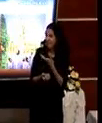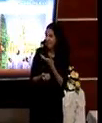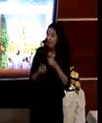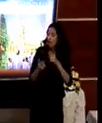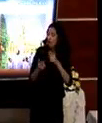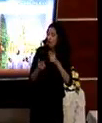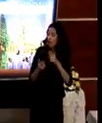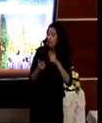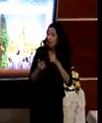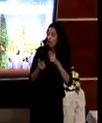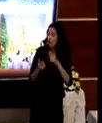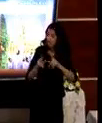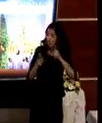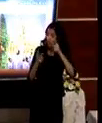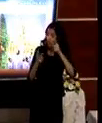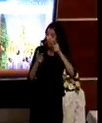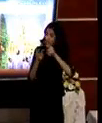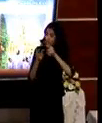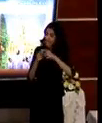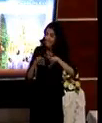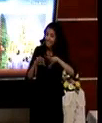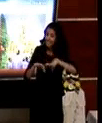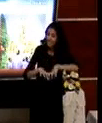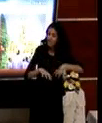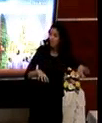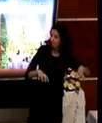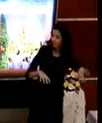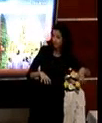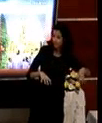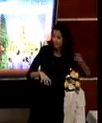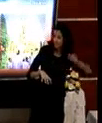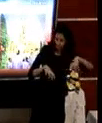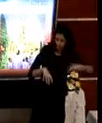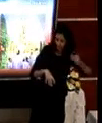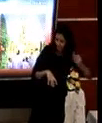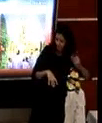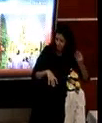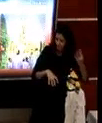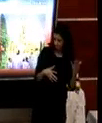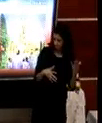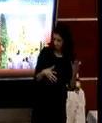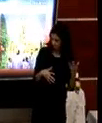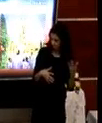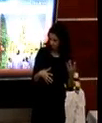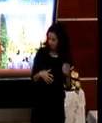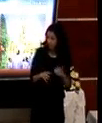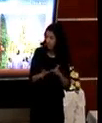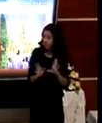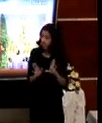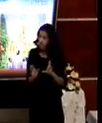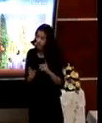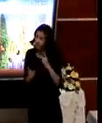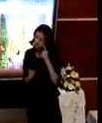bendijo y lo santificó. Se dice que